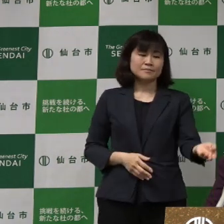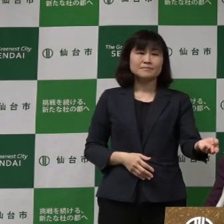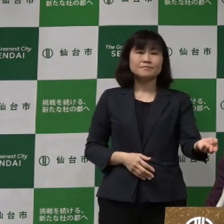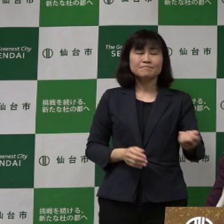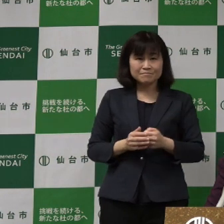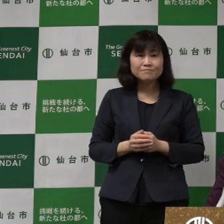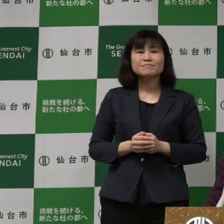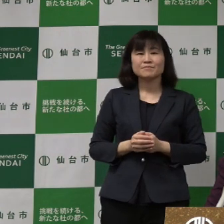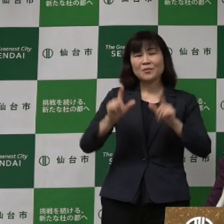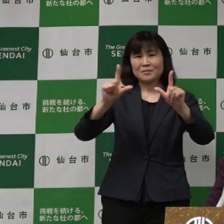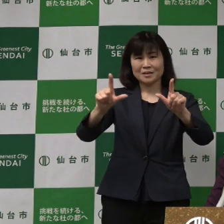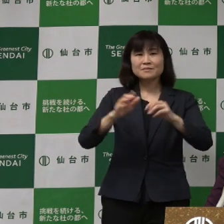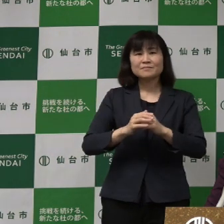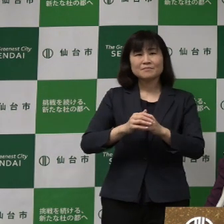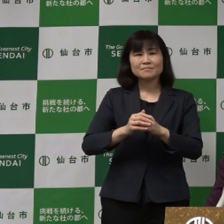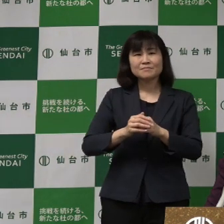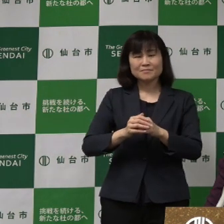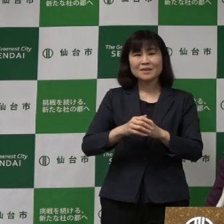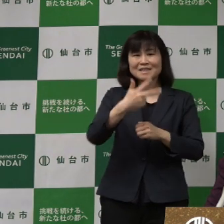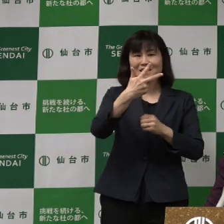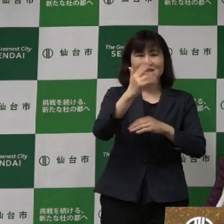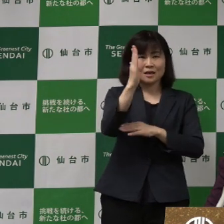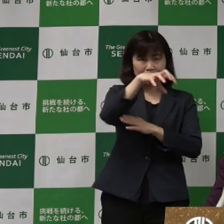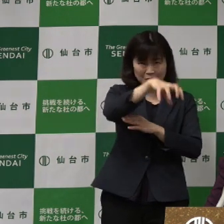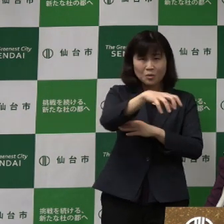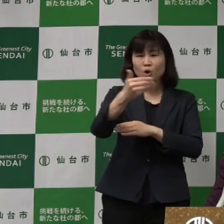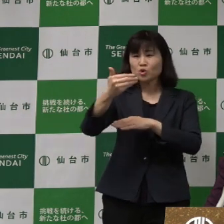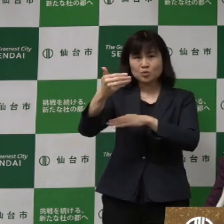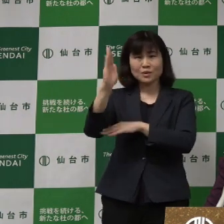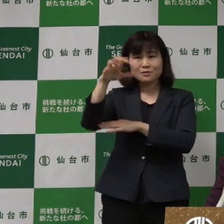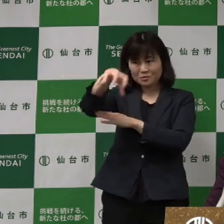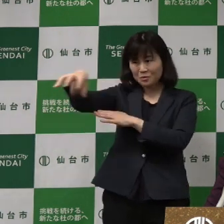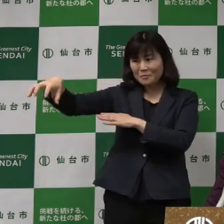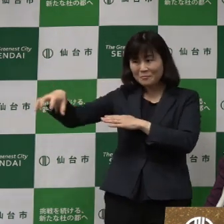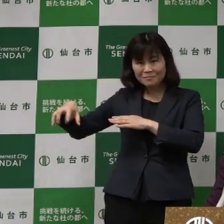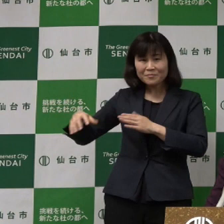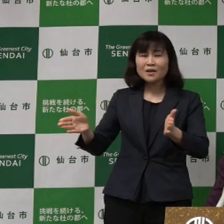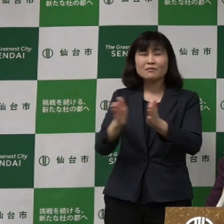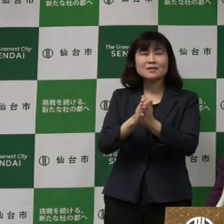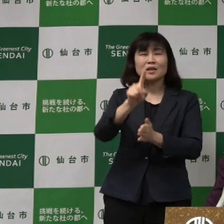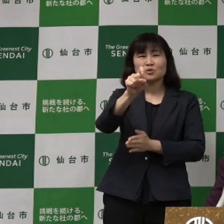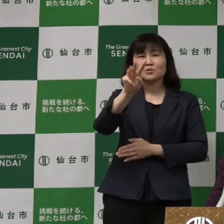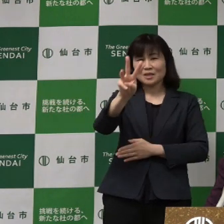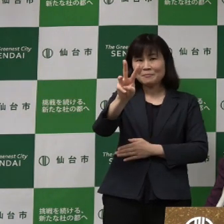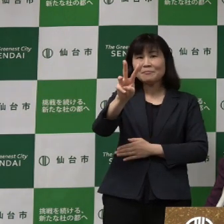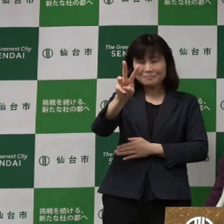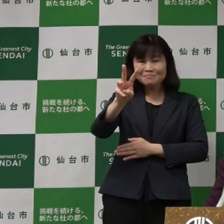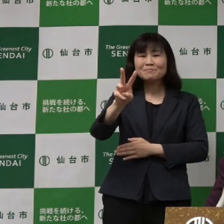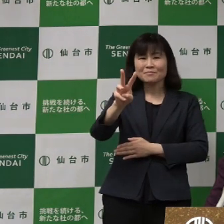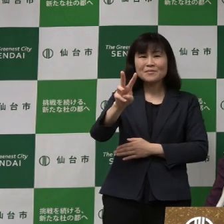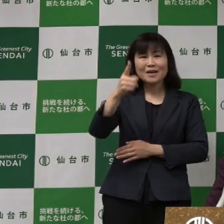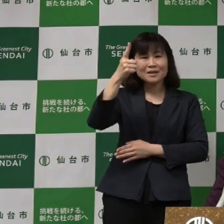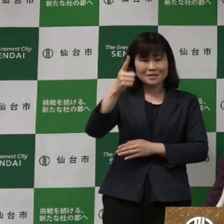市役所、各区役所など合わせて13カ所に募金箱を設置させていただこうと考えております